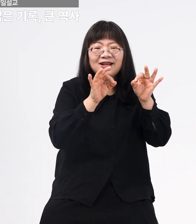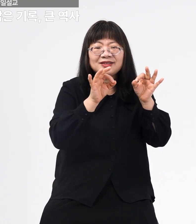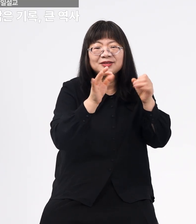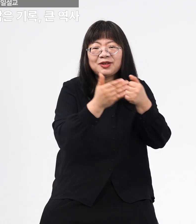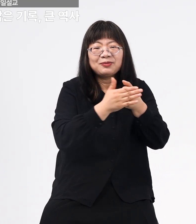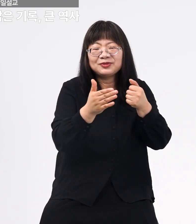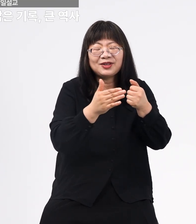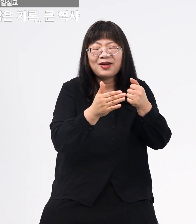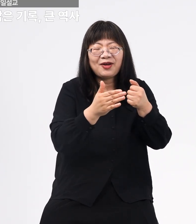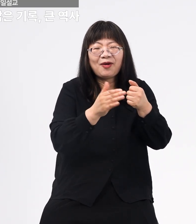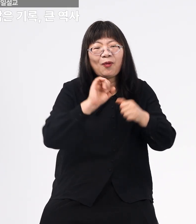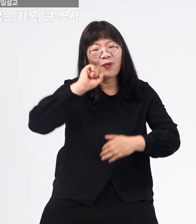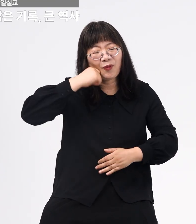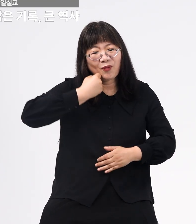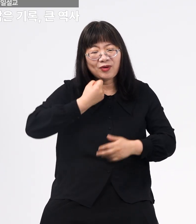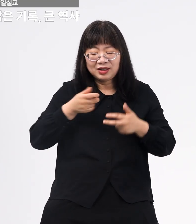거예요.